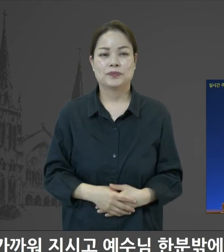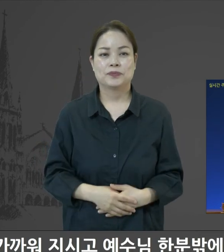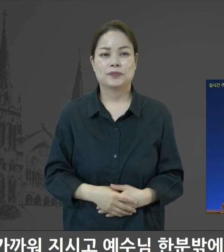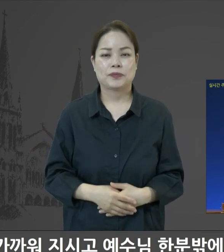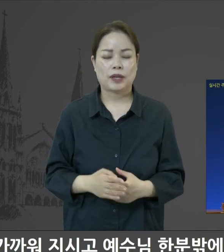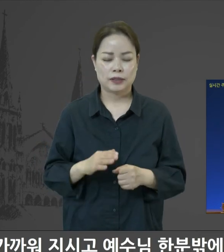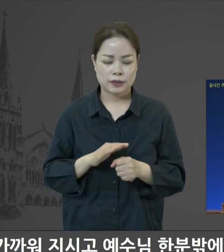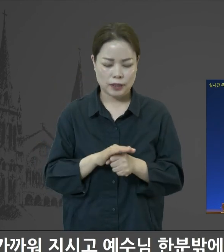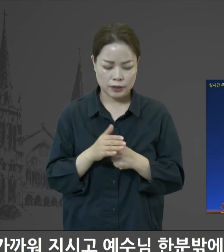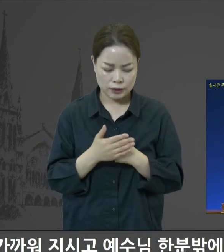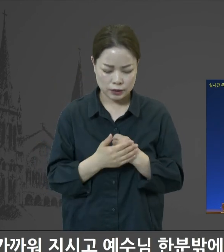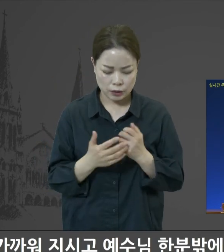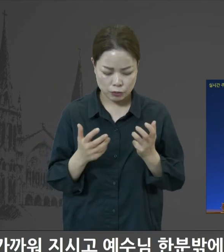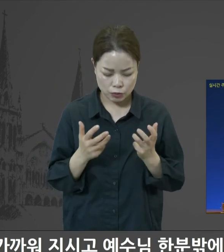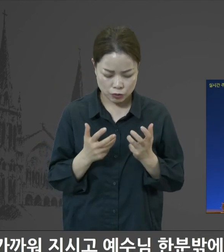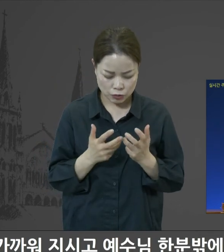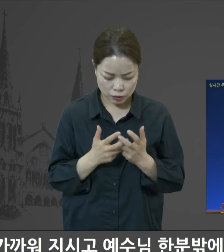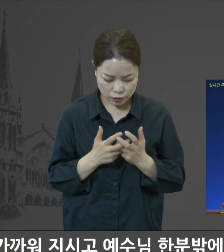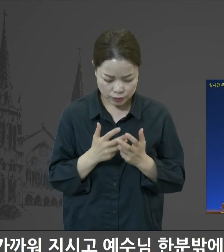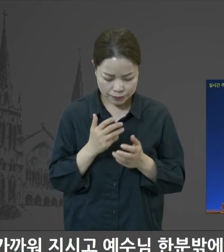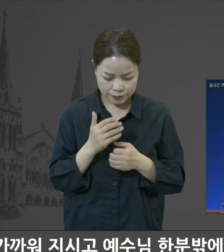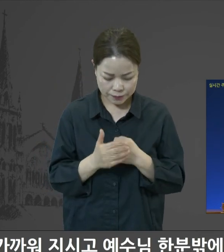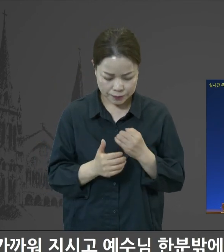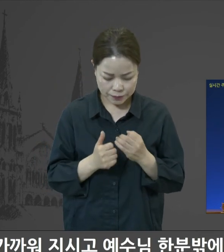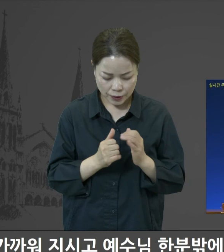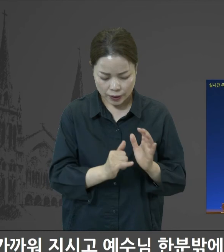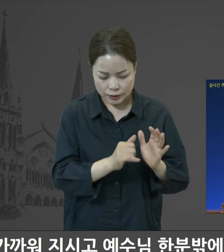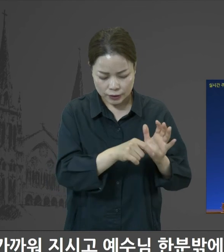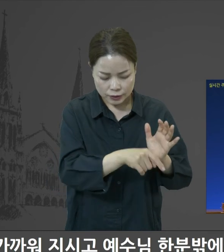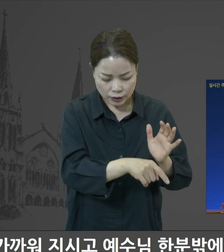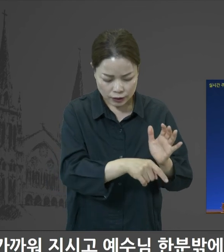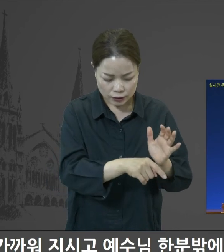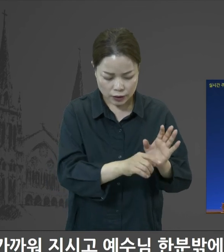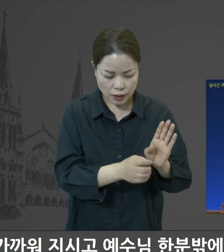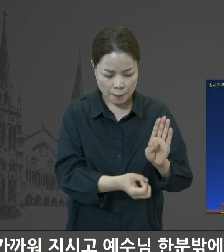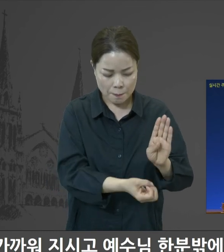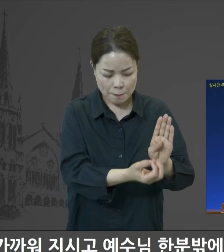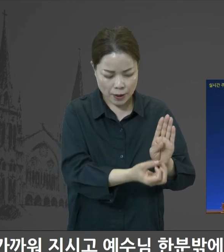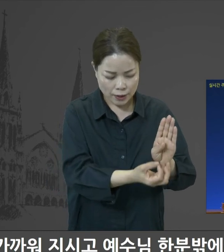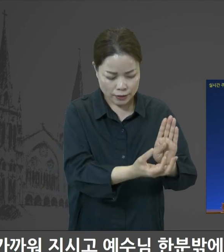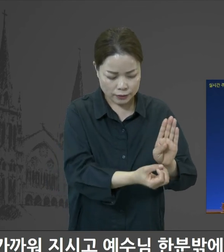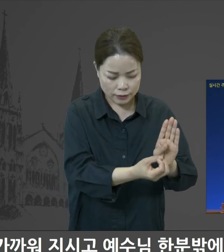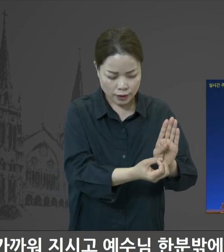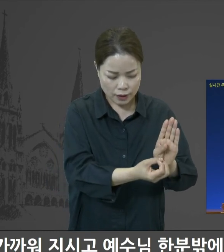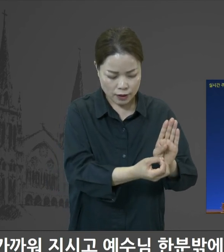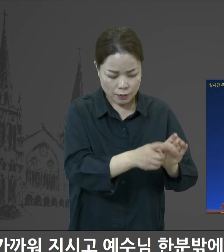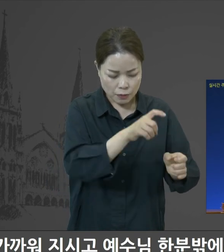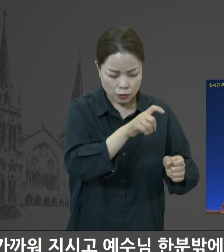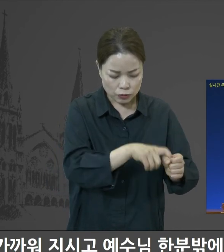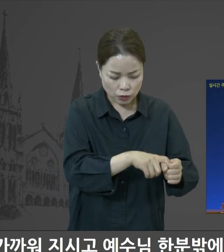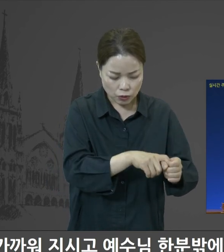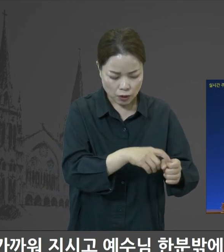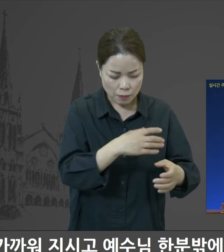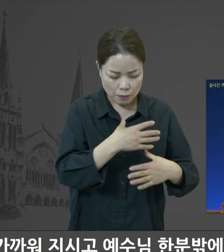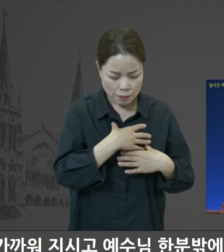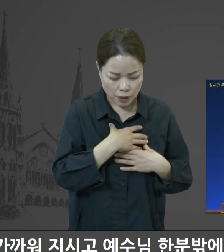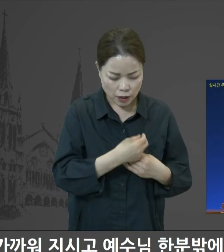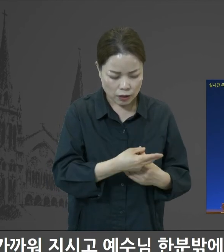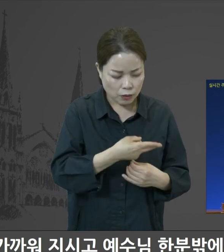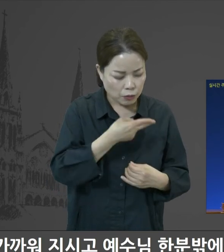사랑과 은혜가 풍성하신 하나님, 세상의 베데스다에 참된 안식과 평안이